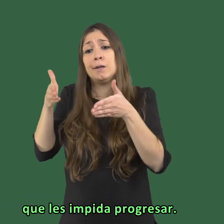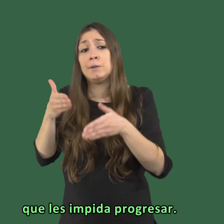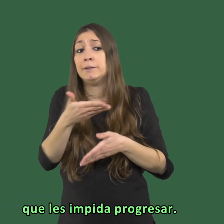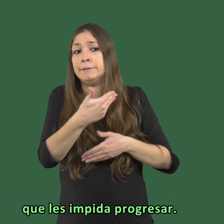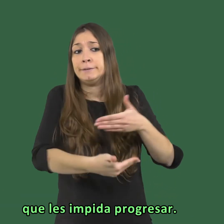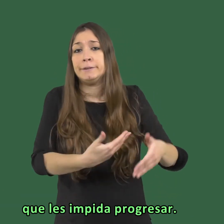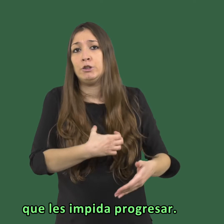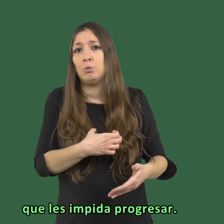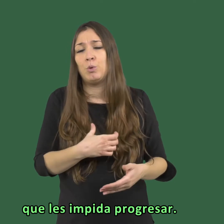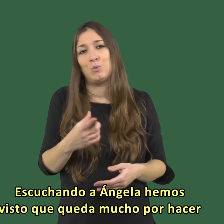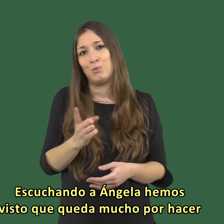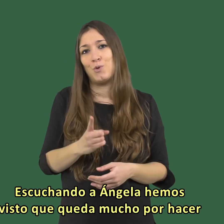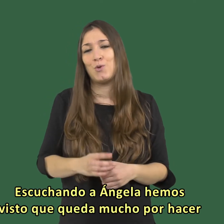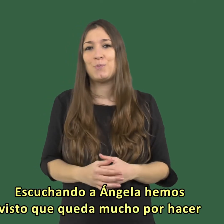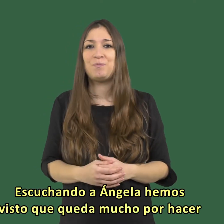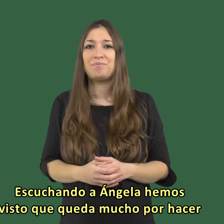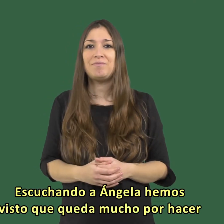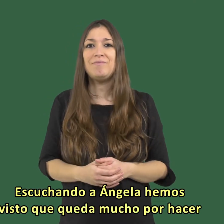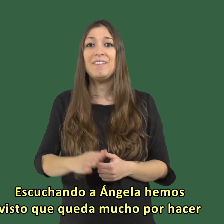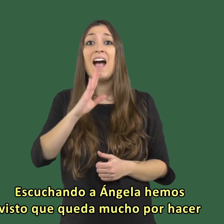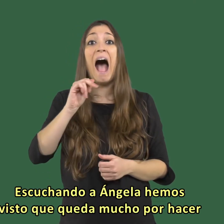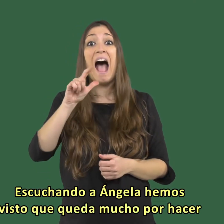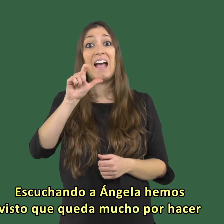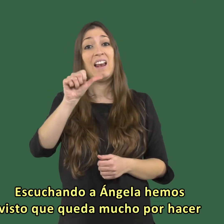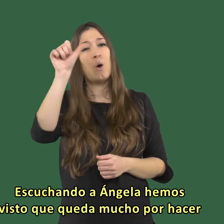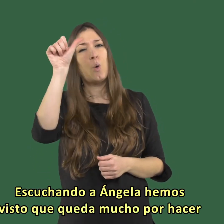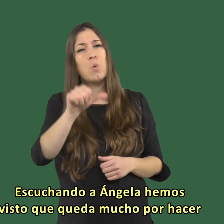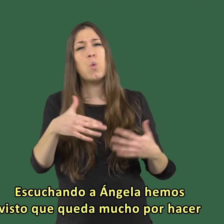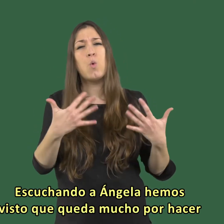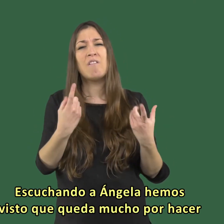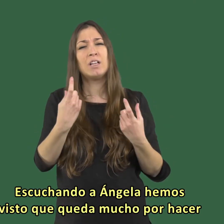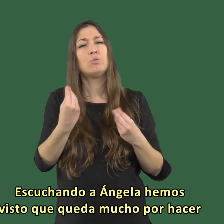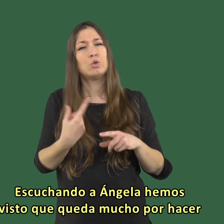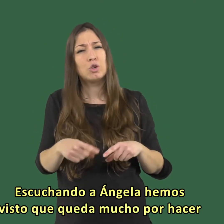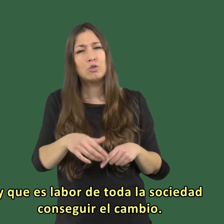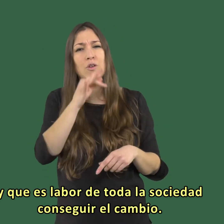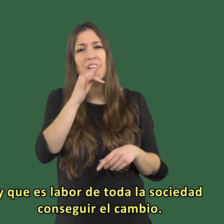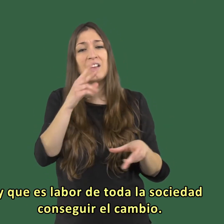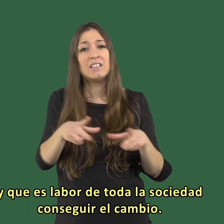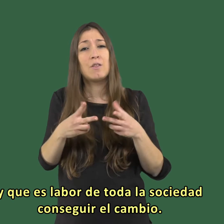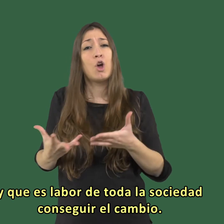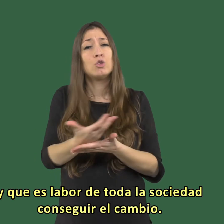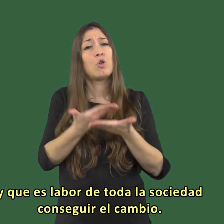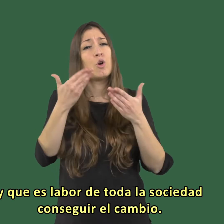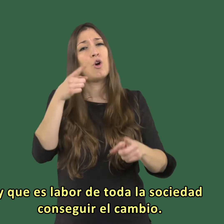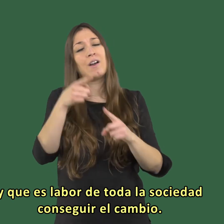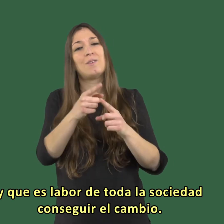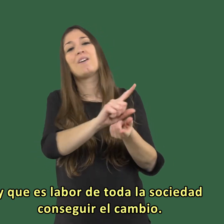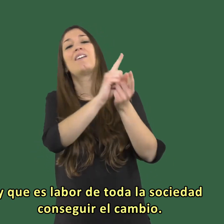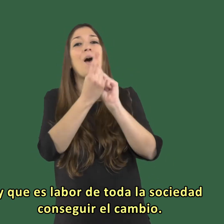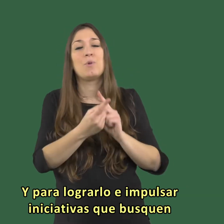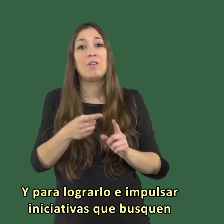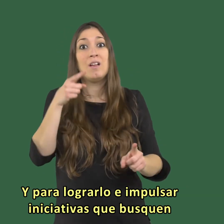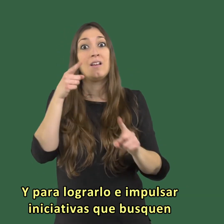les impida progresar. Escuchando a Ángela hemos visto que queda mucho por hacer y que es labor de toda la sociedad conseguir el